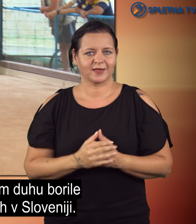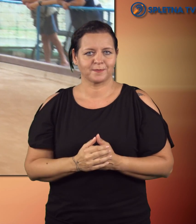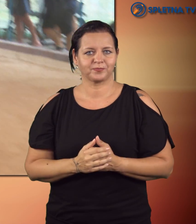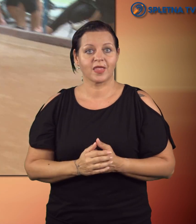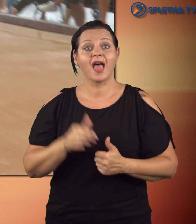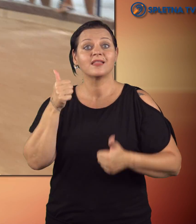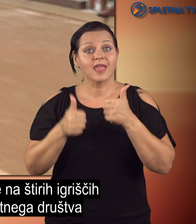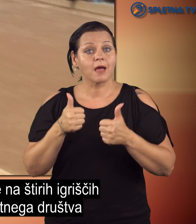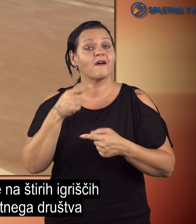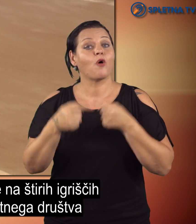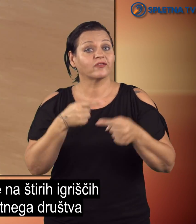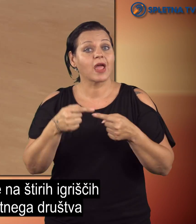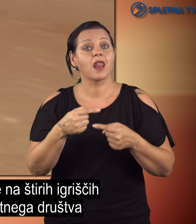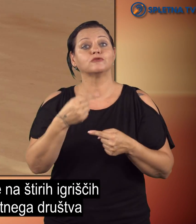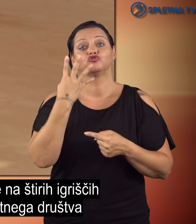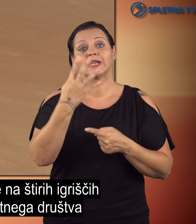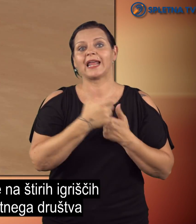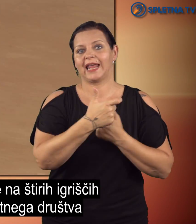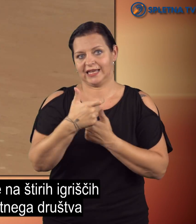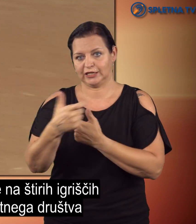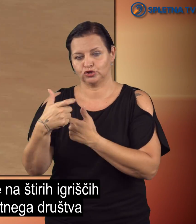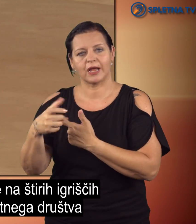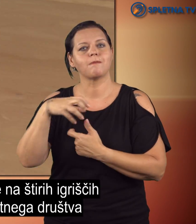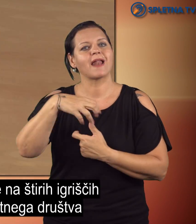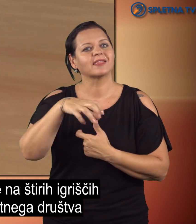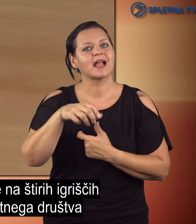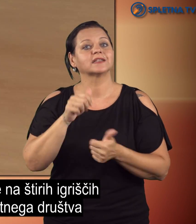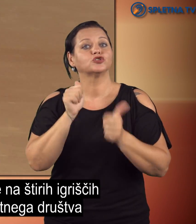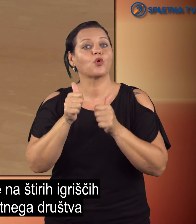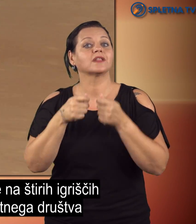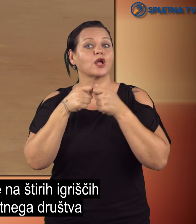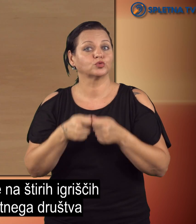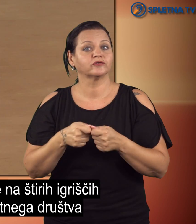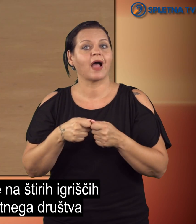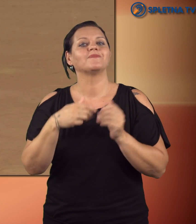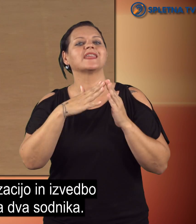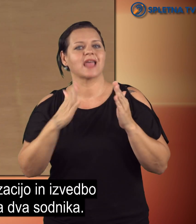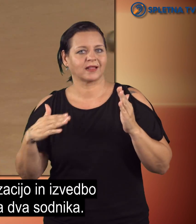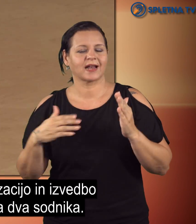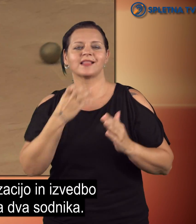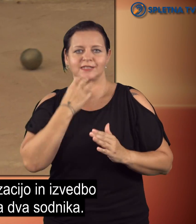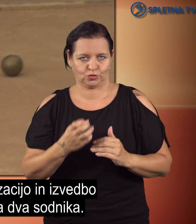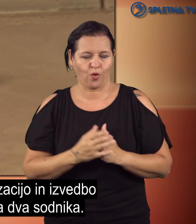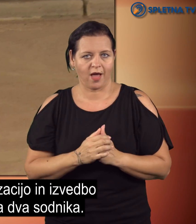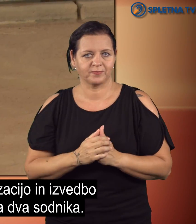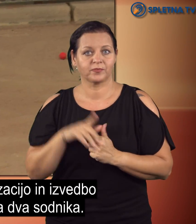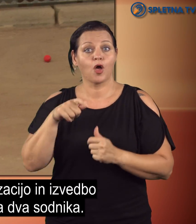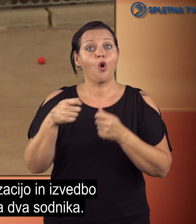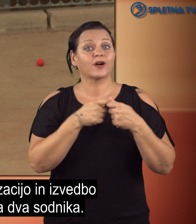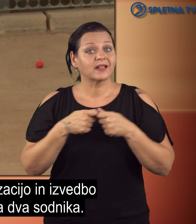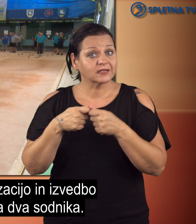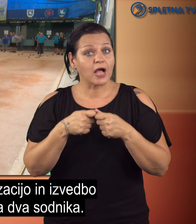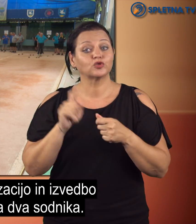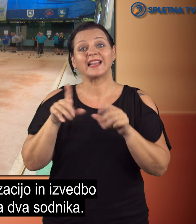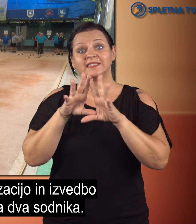Sloveniji. Tekme so se odvijale na 4 igriščih balinarskega športnega društva Jadran Izola, organizacijo